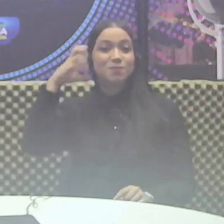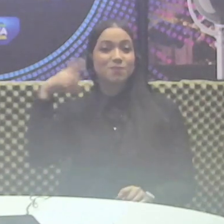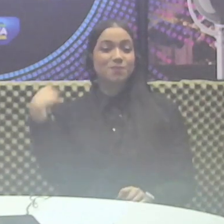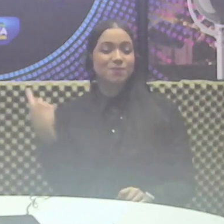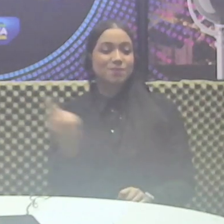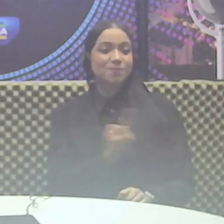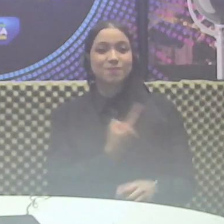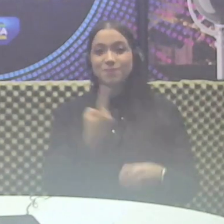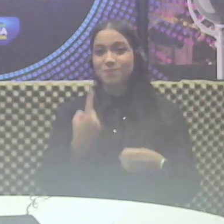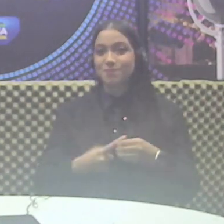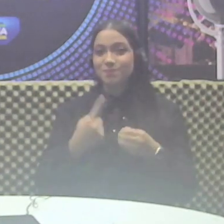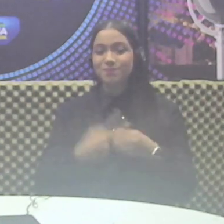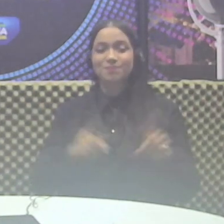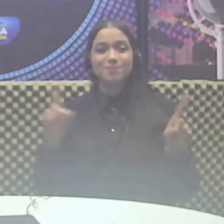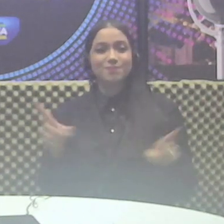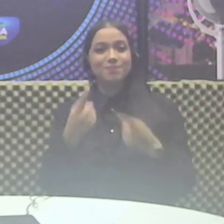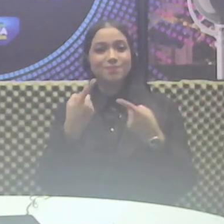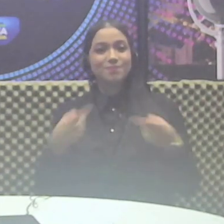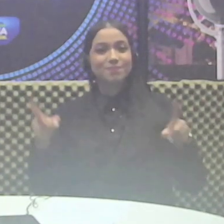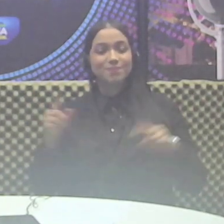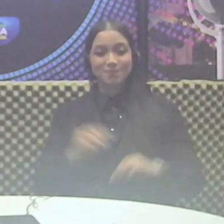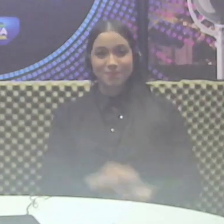Rádio Nossa Cidade.